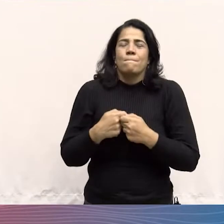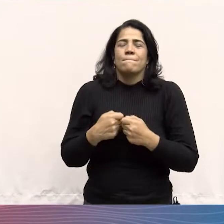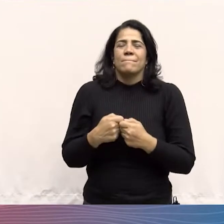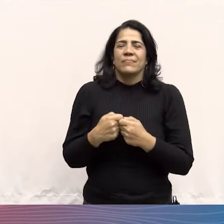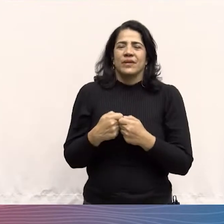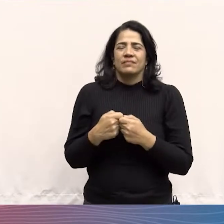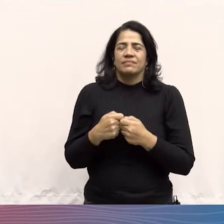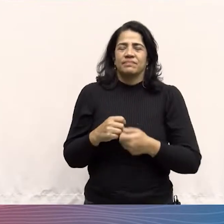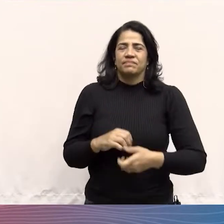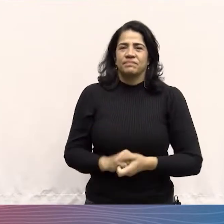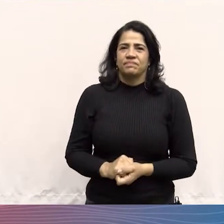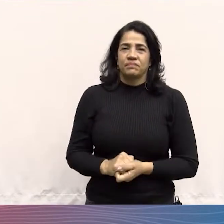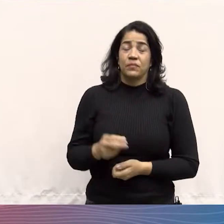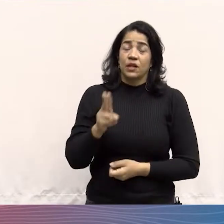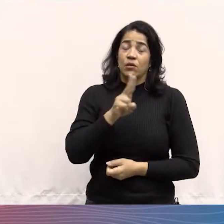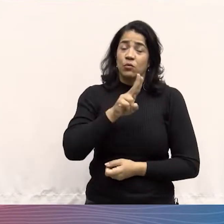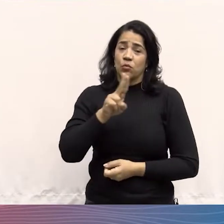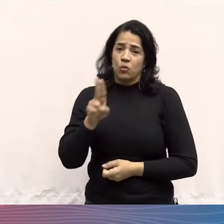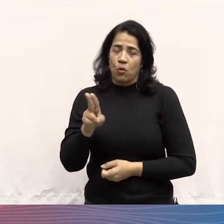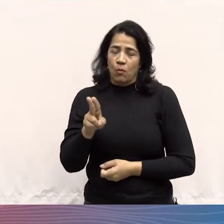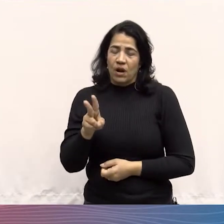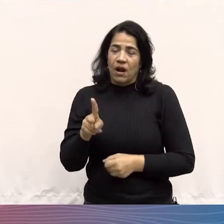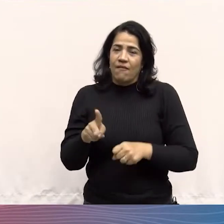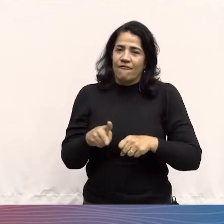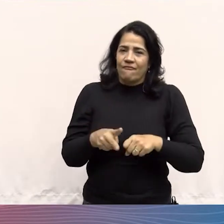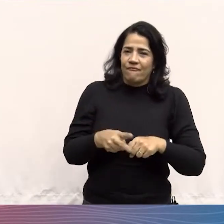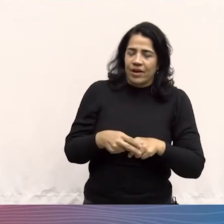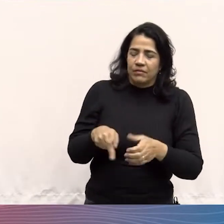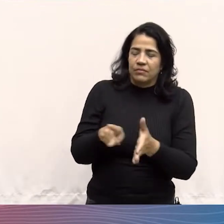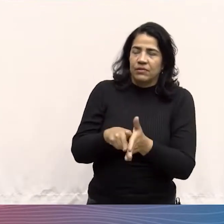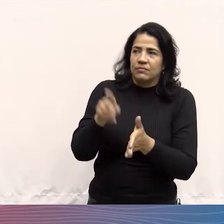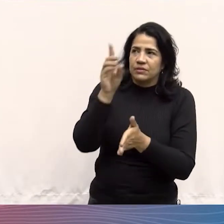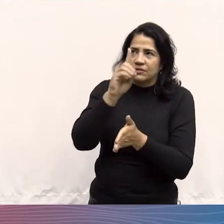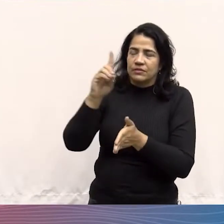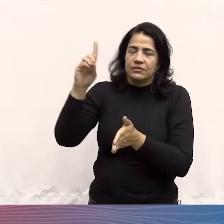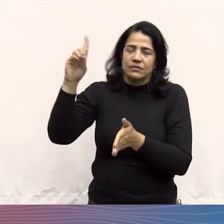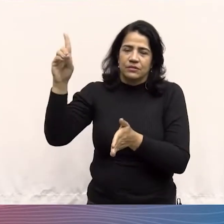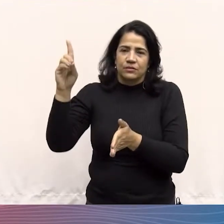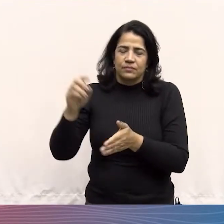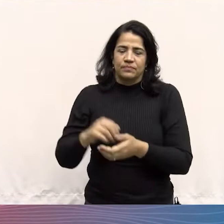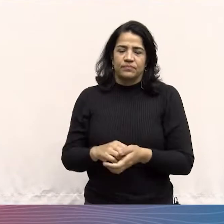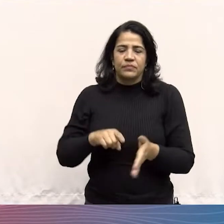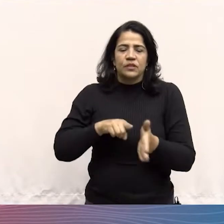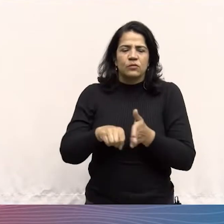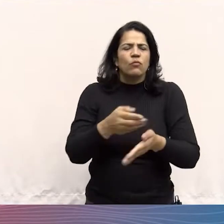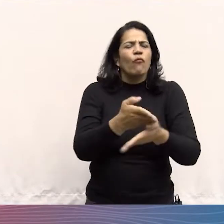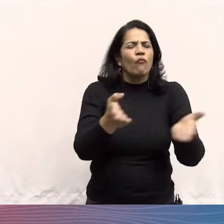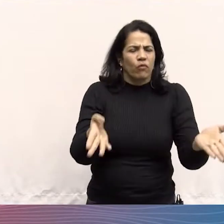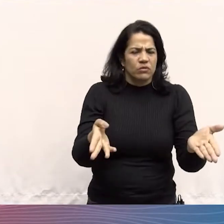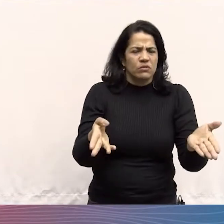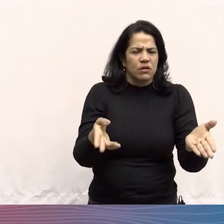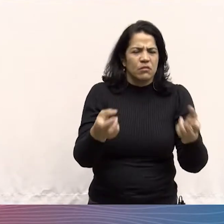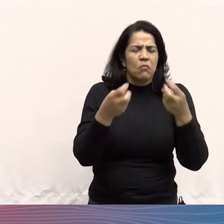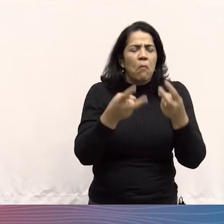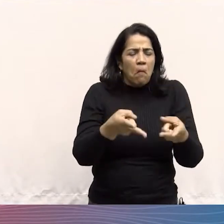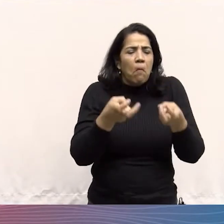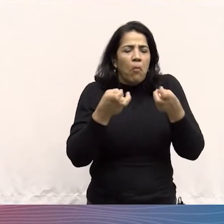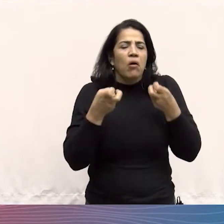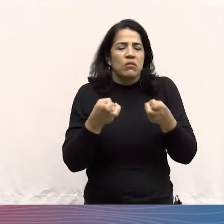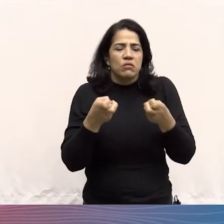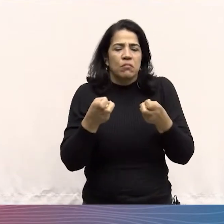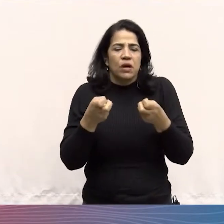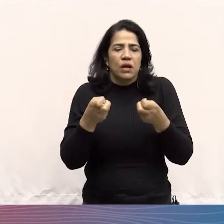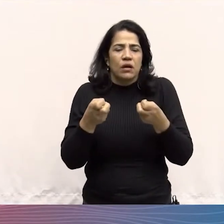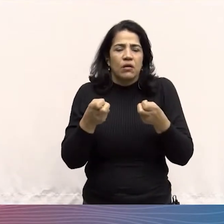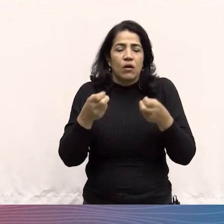Deus. Vocês viram o cavalo branco aqui, né? E aqui, o cavaleiro montado nele, sabemos que